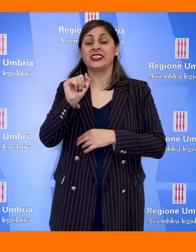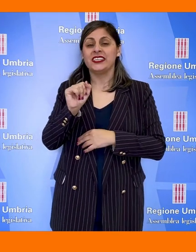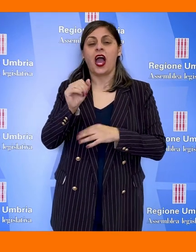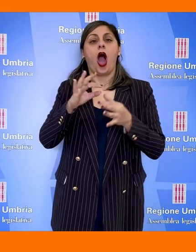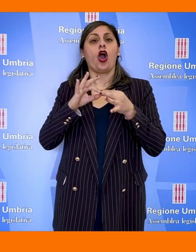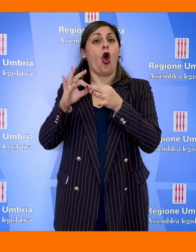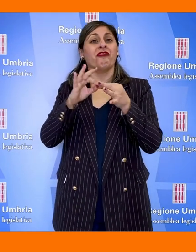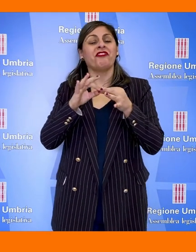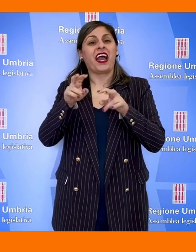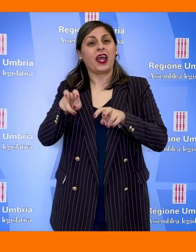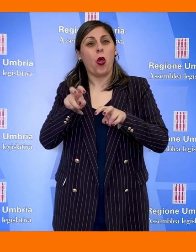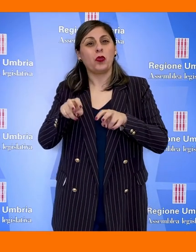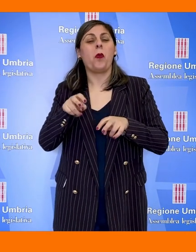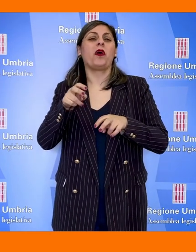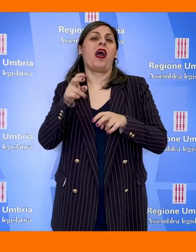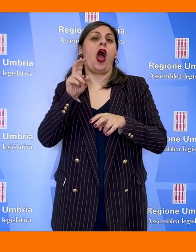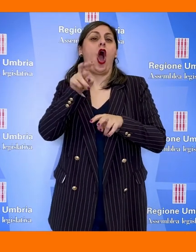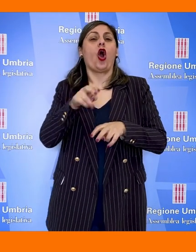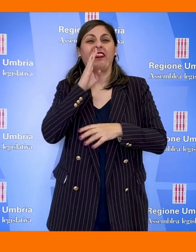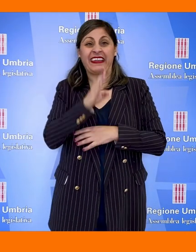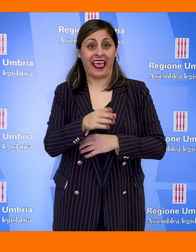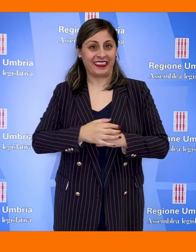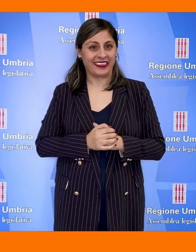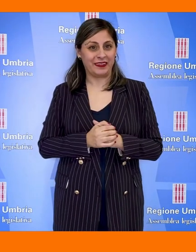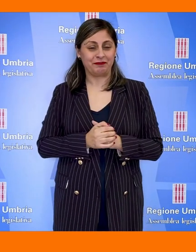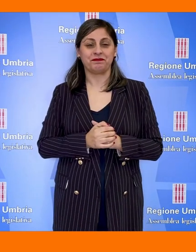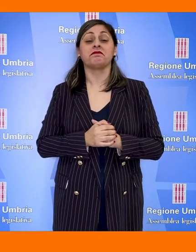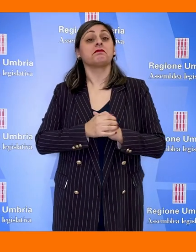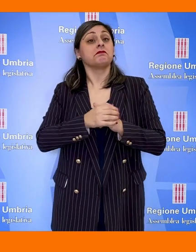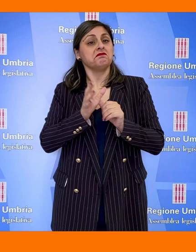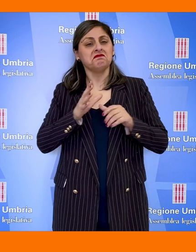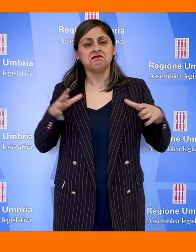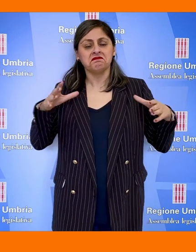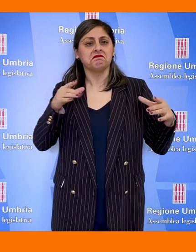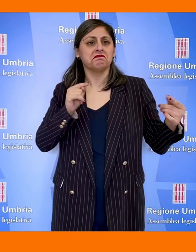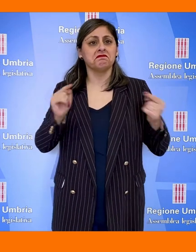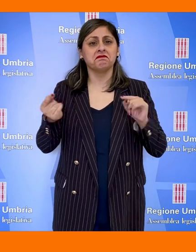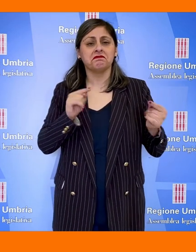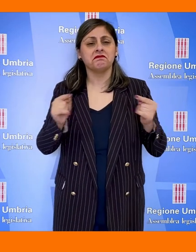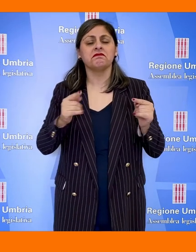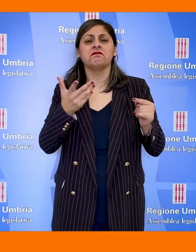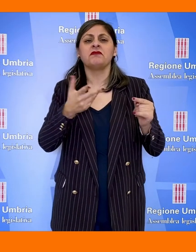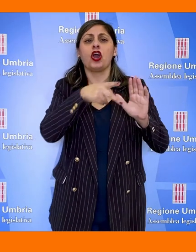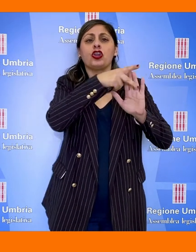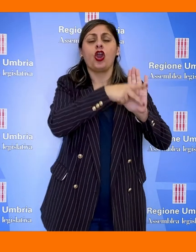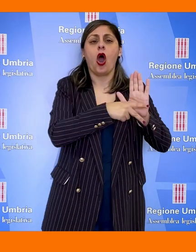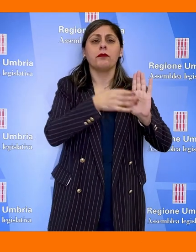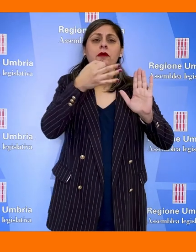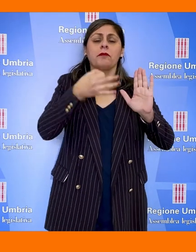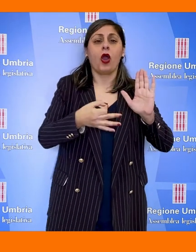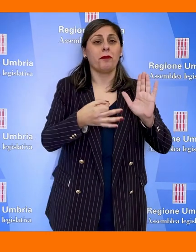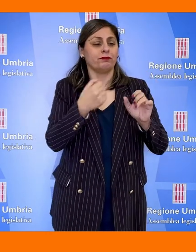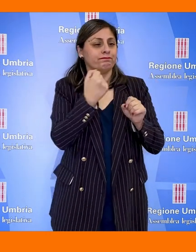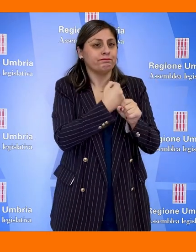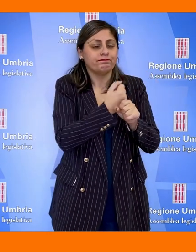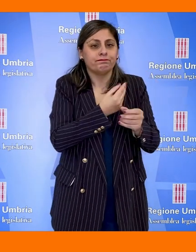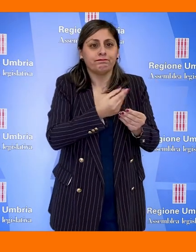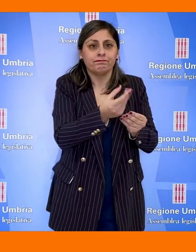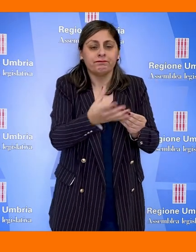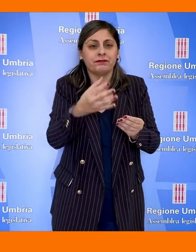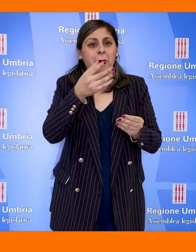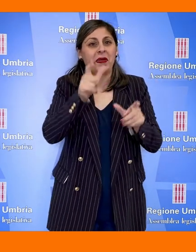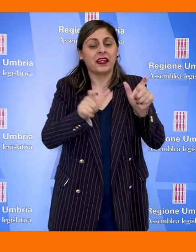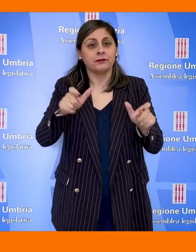Comuni, della Provincia di Perugia, di CIA, Confagricoltura e Coldiretti. Al centro dell'incontro partecipativo le norme per favorire